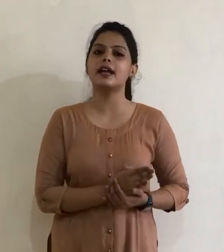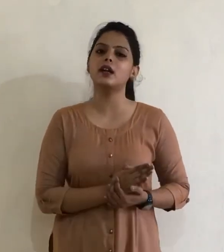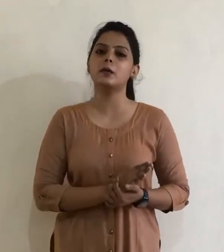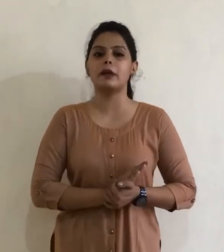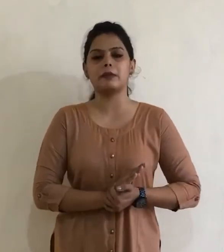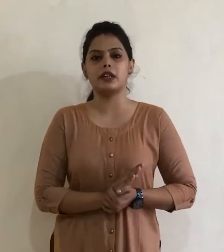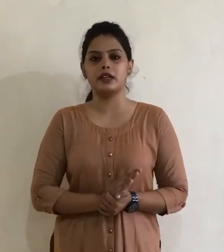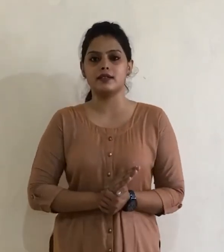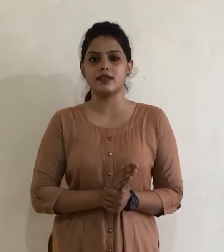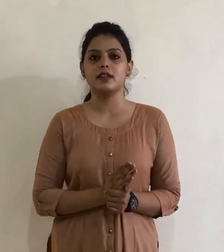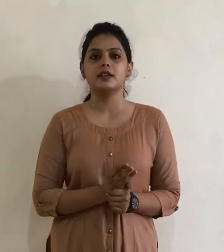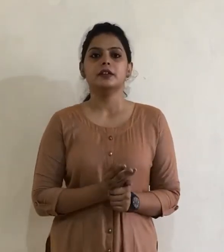स्टैंडअलोन प्राइमरी डीलर.